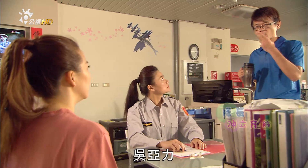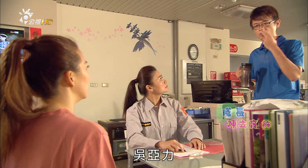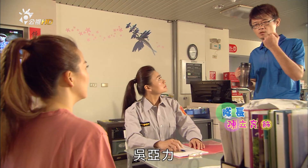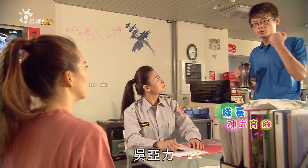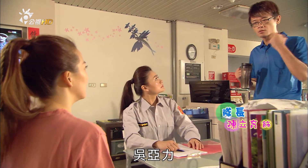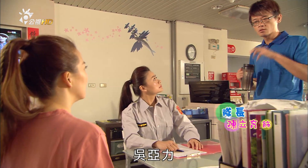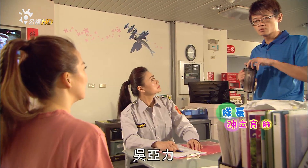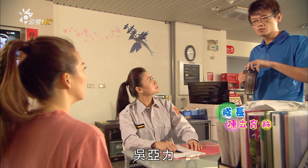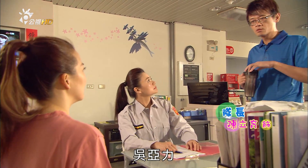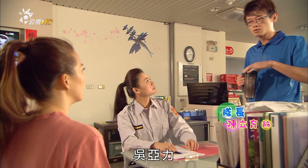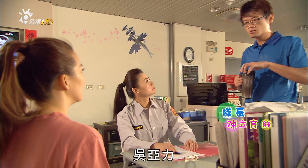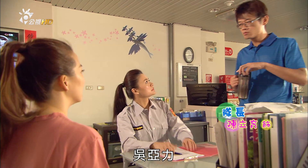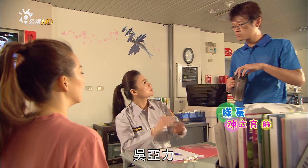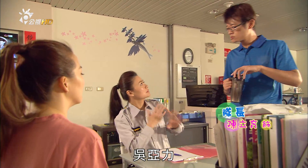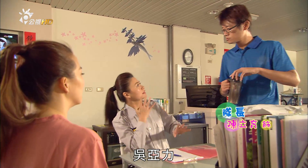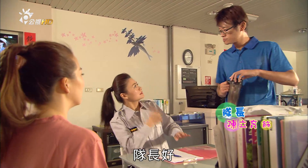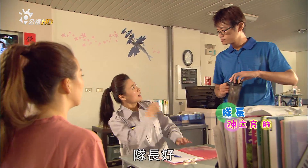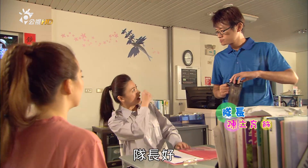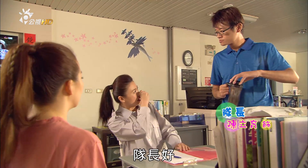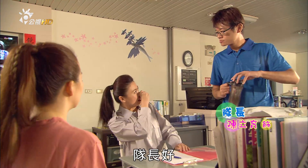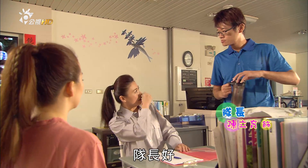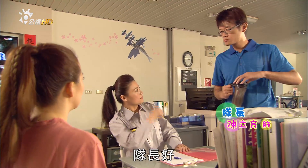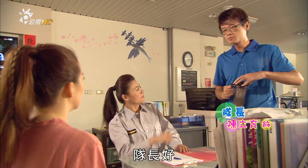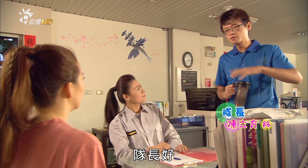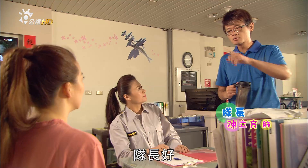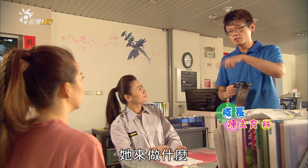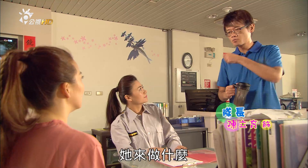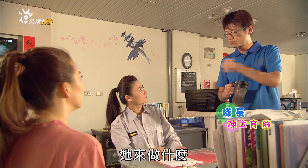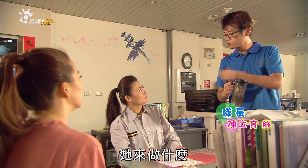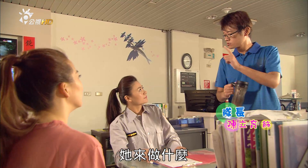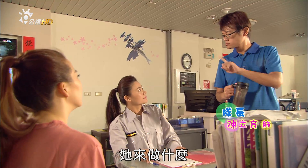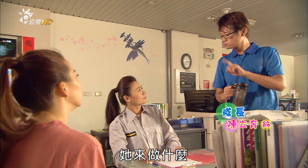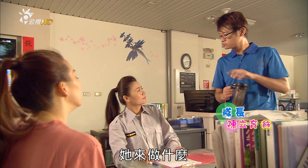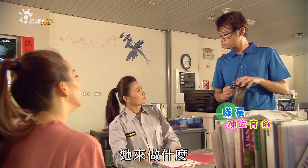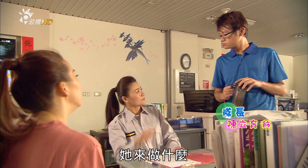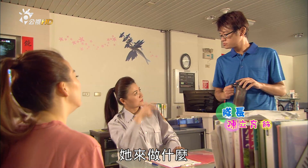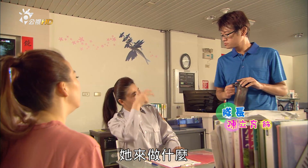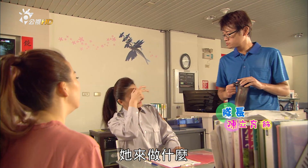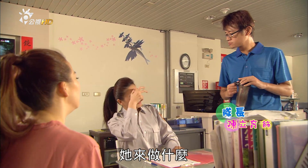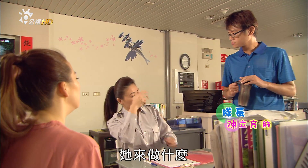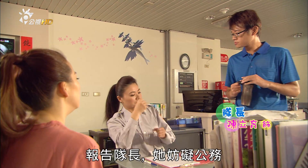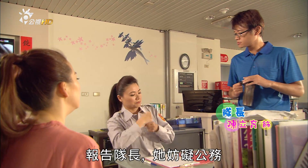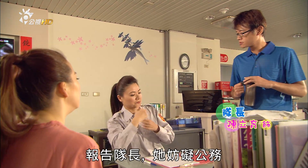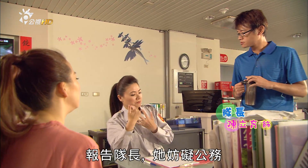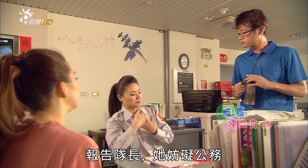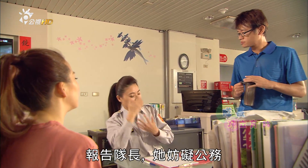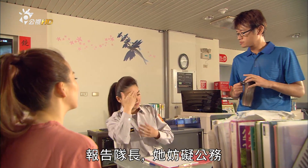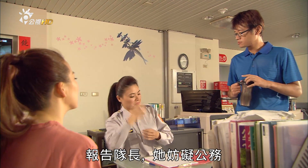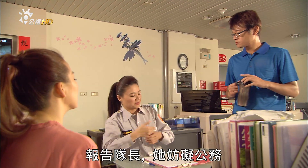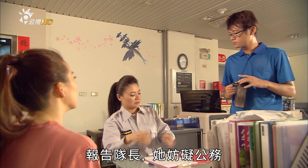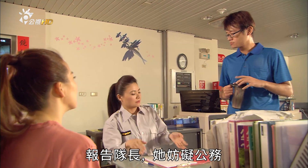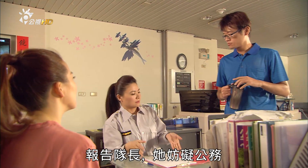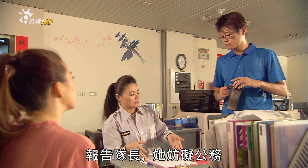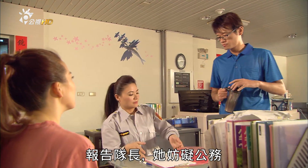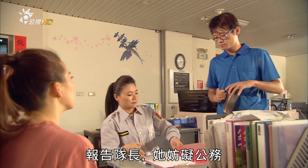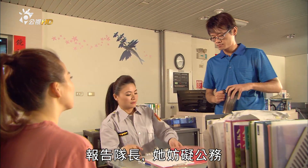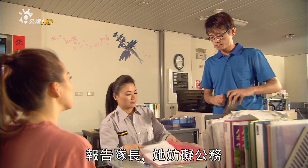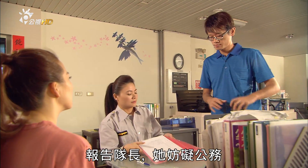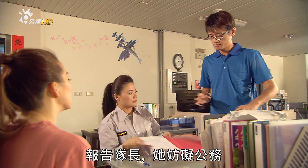吴雅丽， 队长好。 他来做什么？ 报告队长，他妨碍公务。